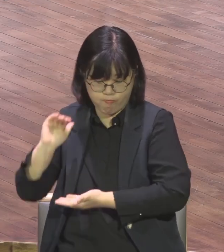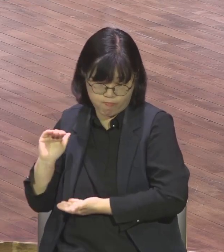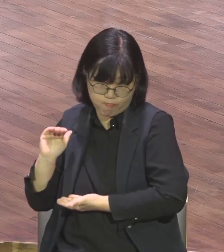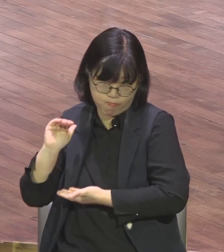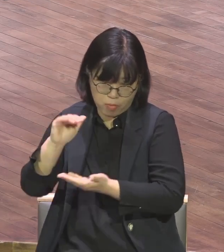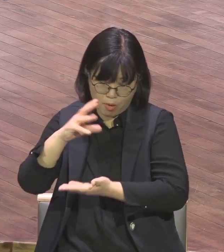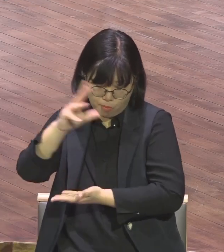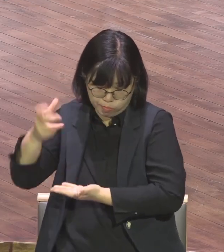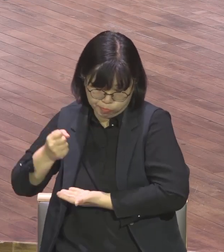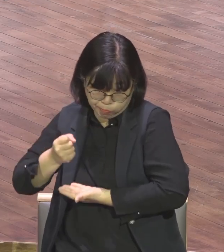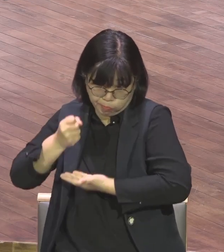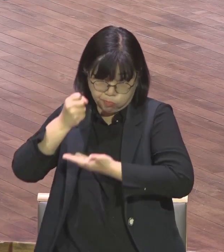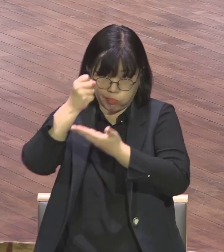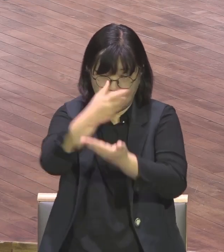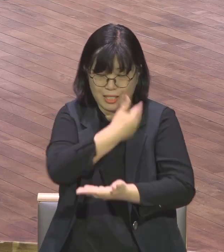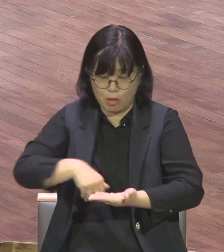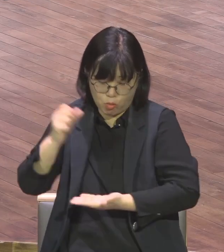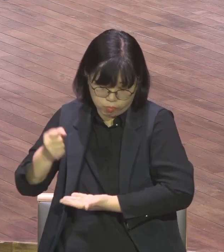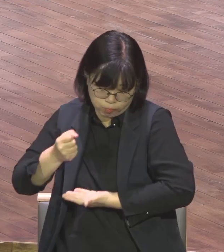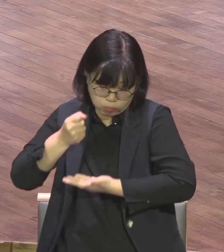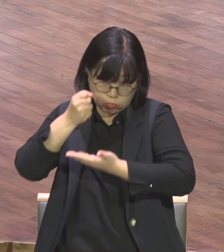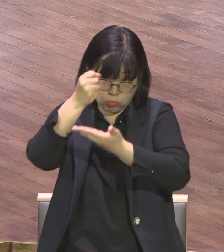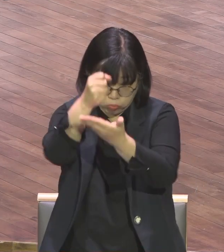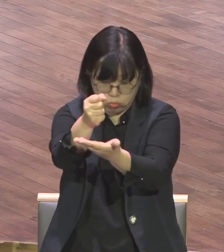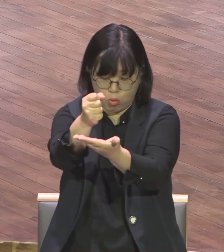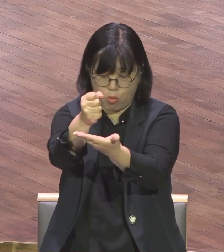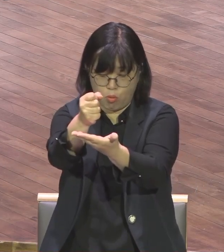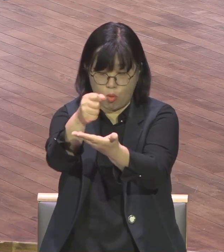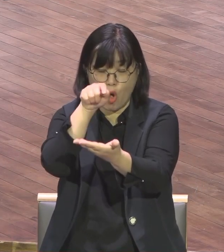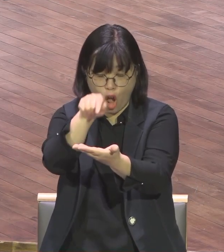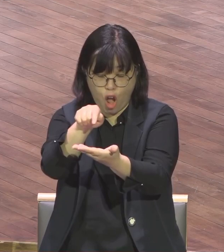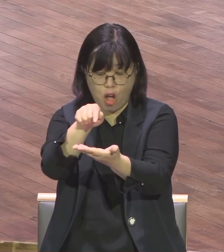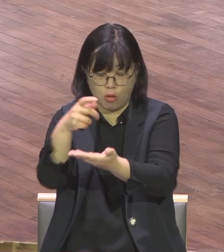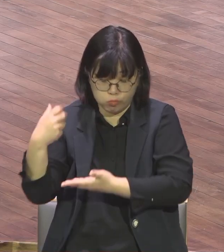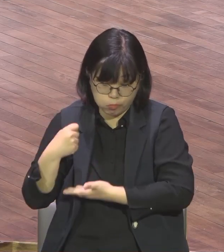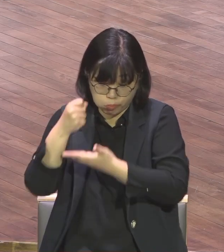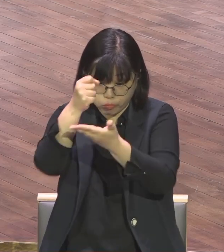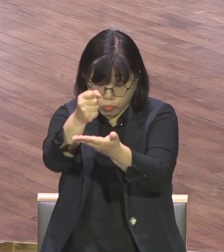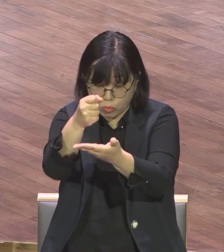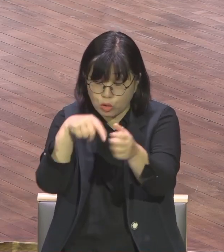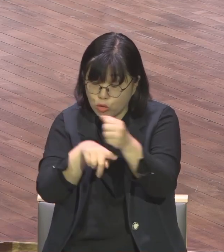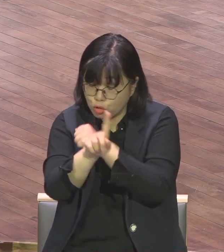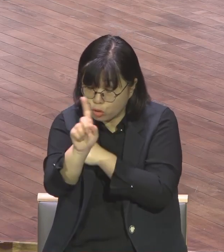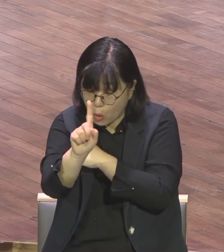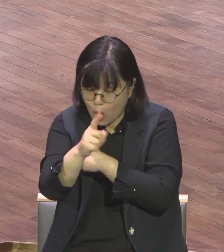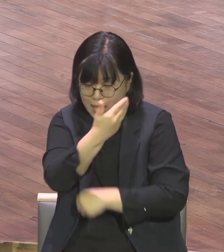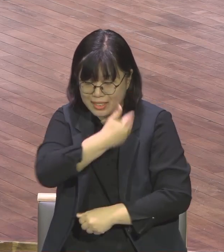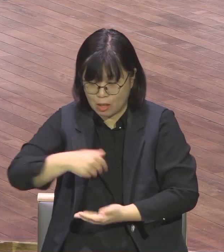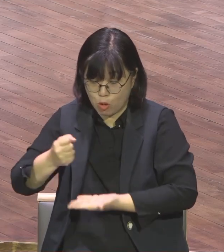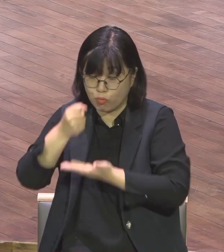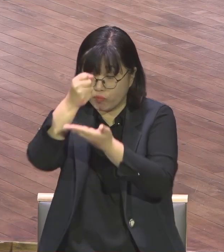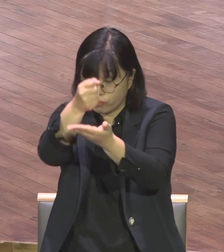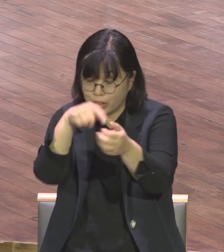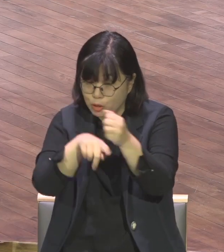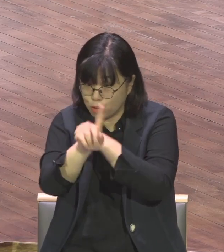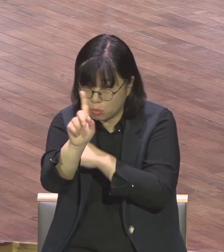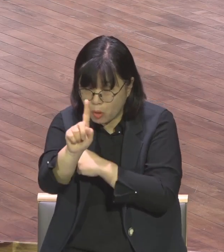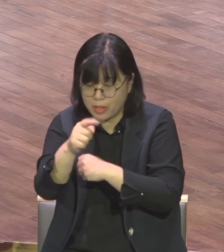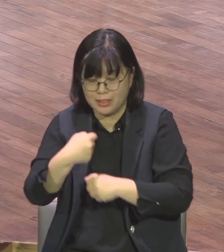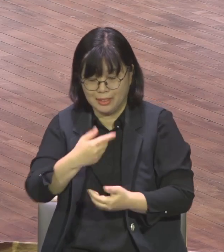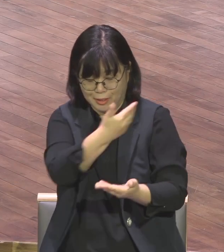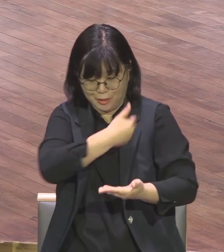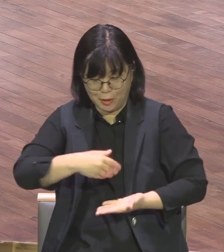사도들이 발 앞에 두었다는 것은요, 사도들이 그 헌금을 교회의 가난한 자들에게 필요한